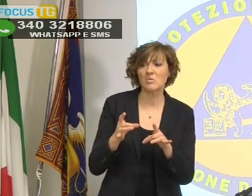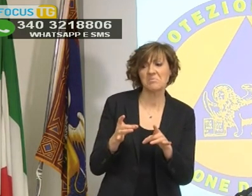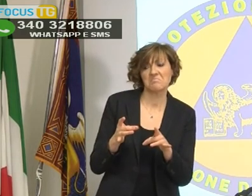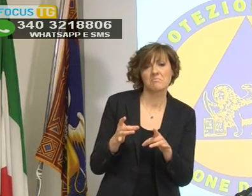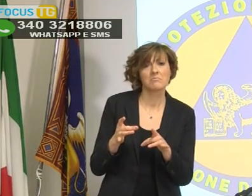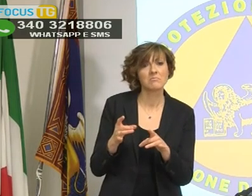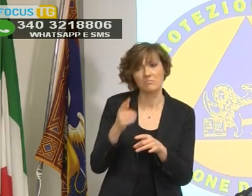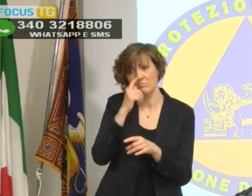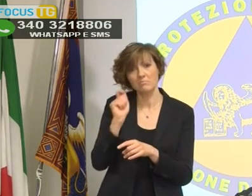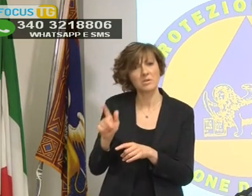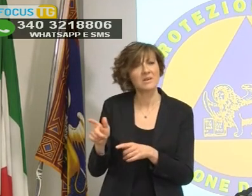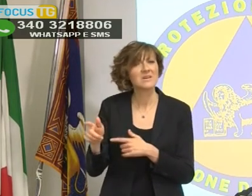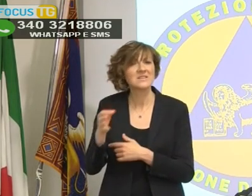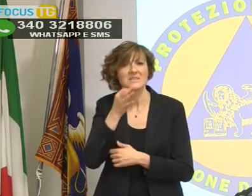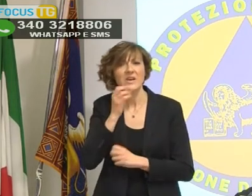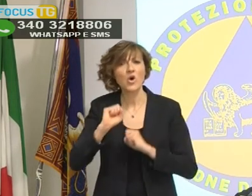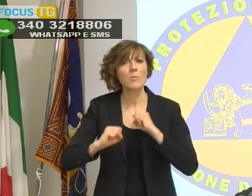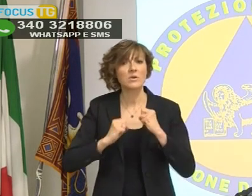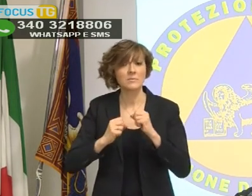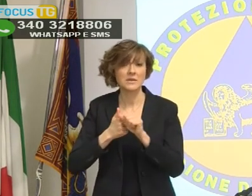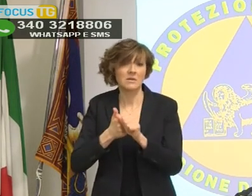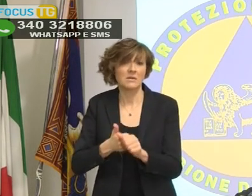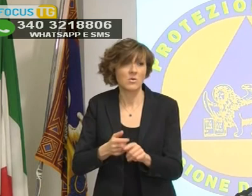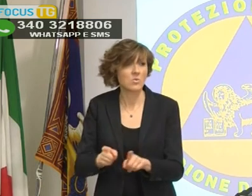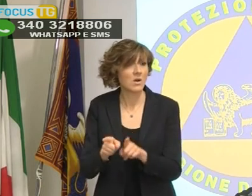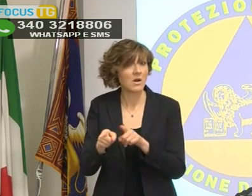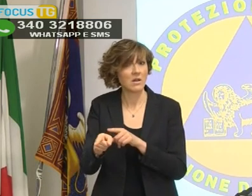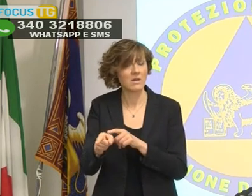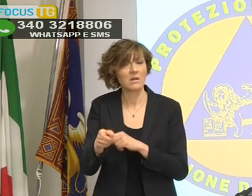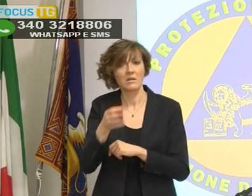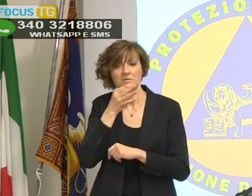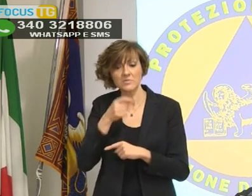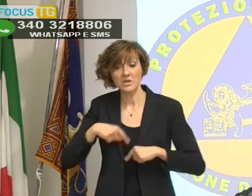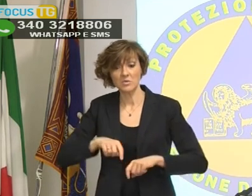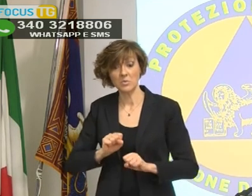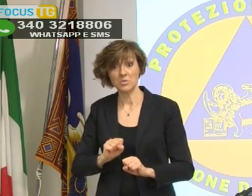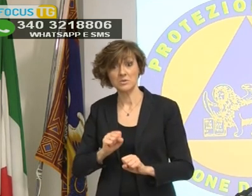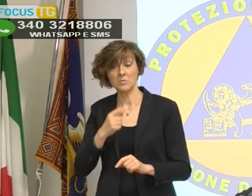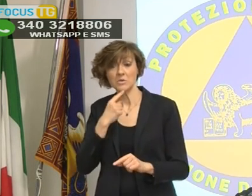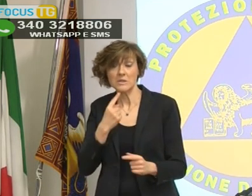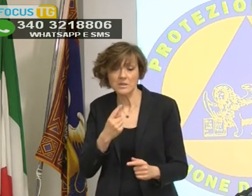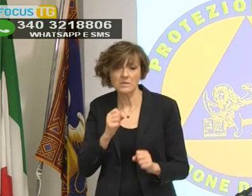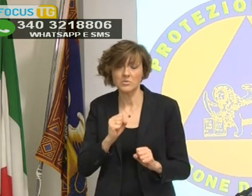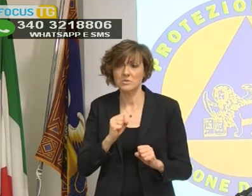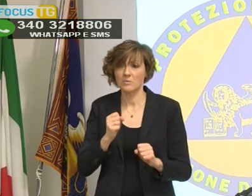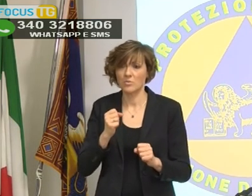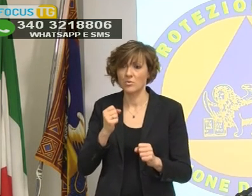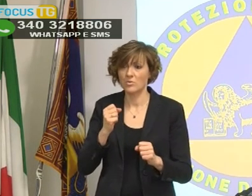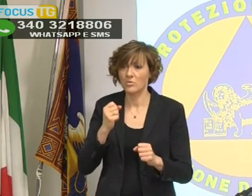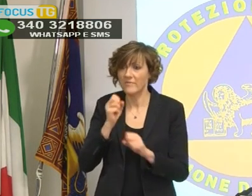E quindi i comportamenti saranno conseguenti, al di là di quello che possiamo dire e di quello che possiamo far notare.